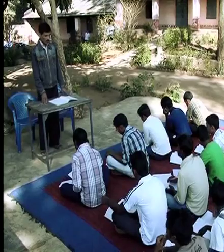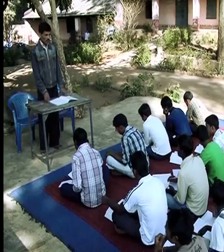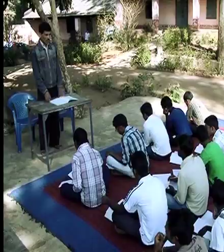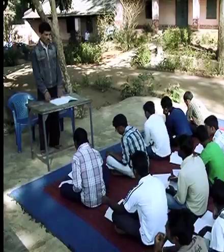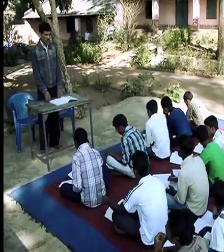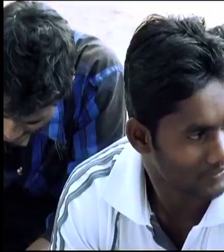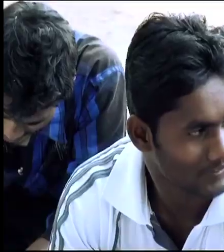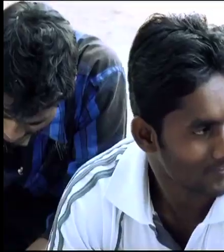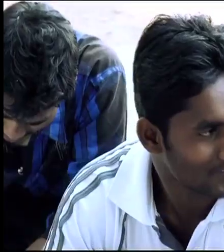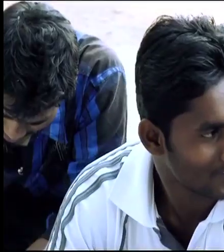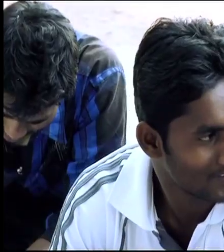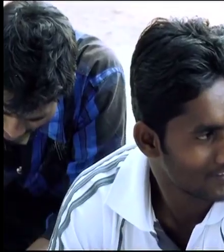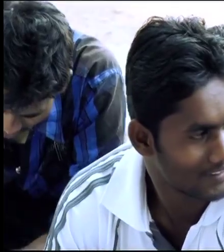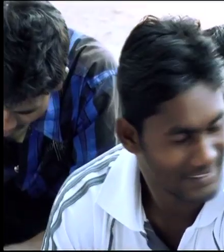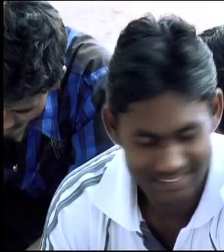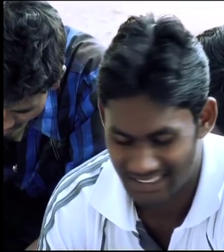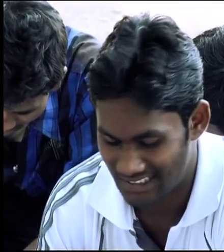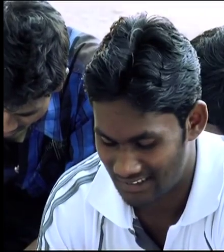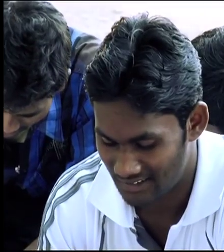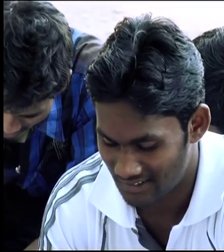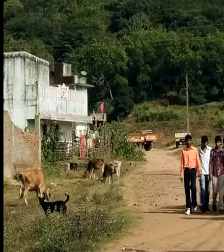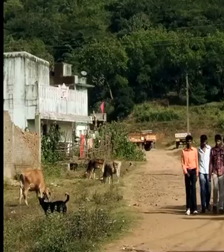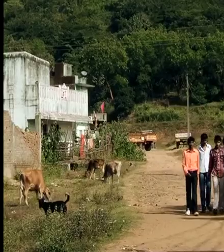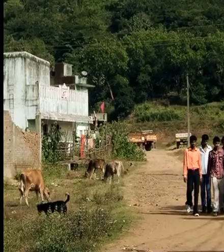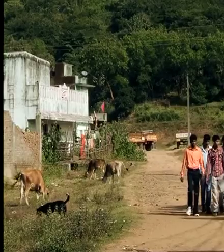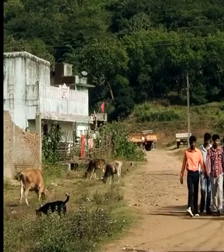है सबको शिक्षित और सशक्त बनाने की, चाहे वो असम के